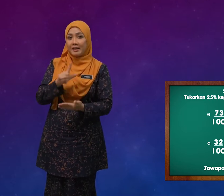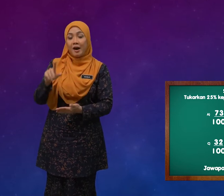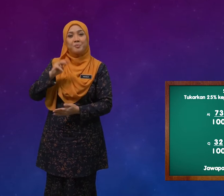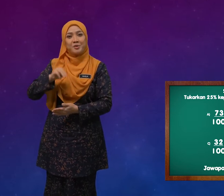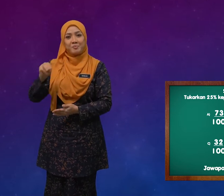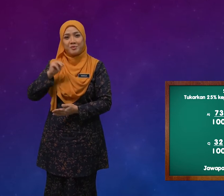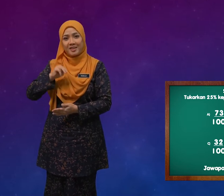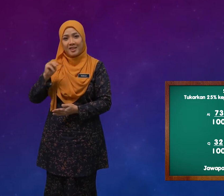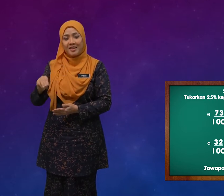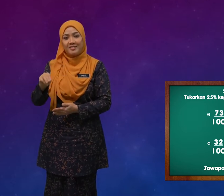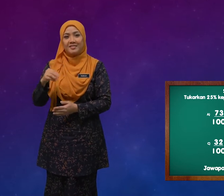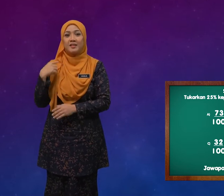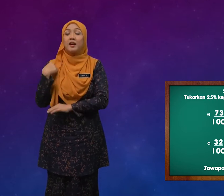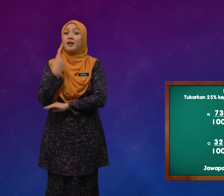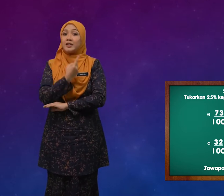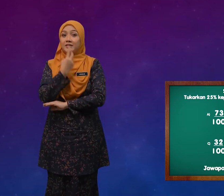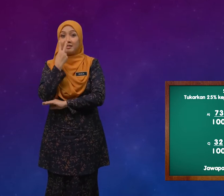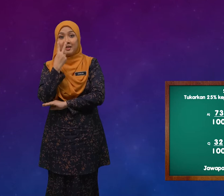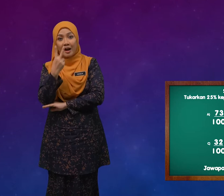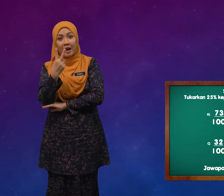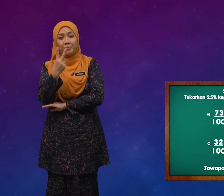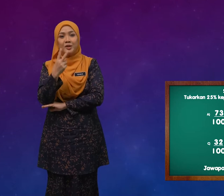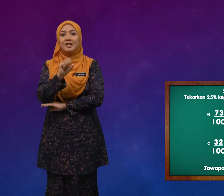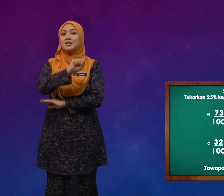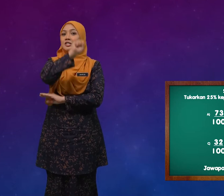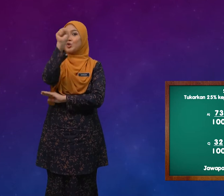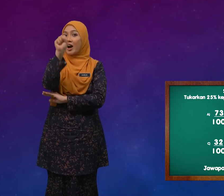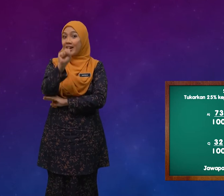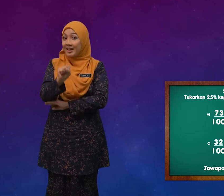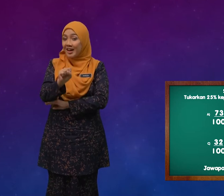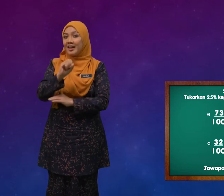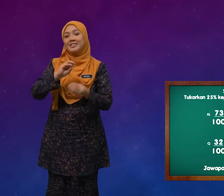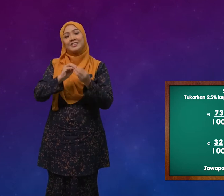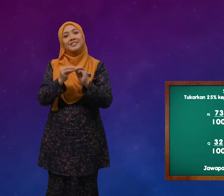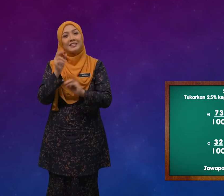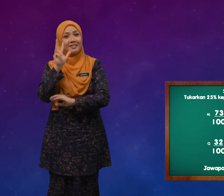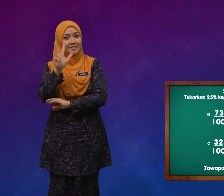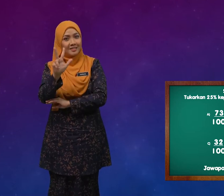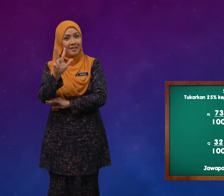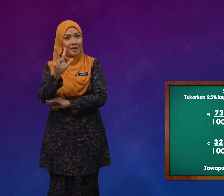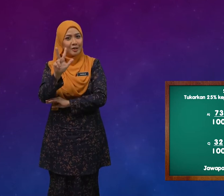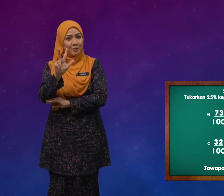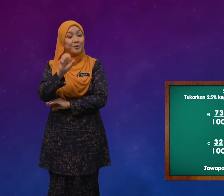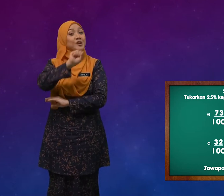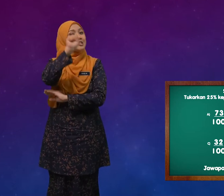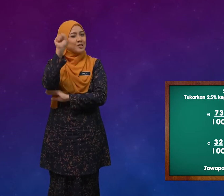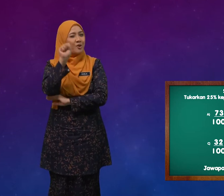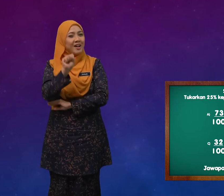Baiklah, murid-murid. Kita lihat pula soalan ketiga, iaitu